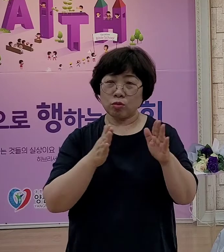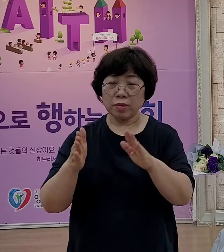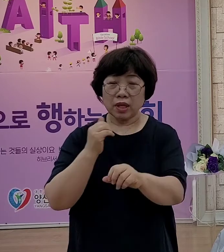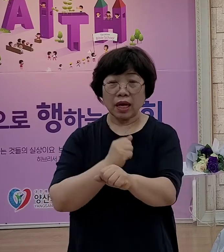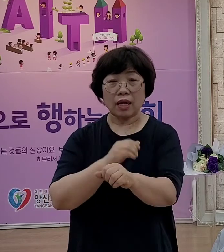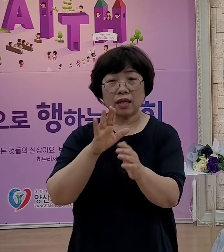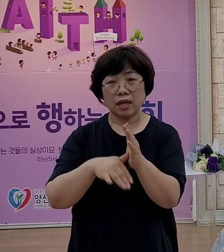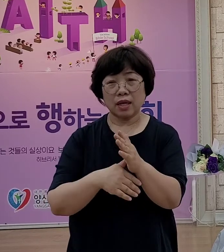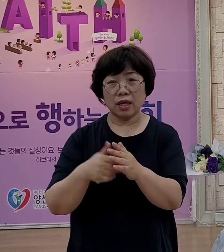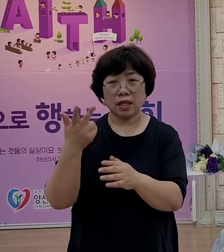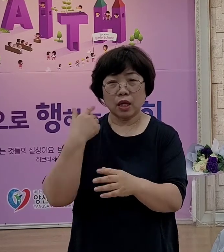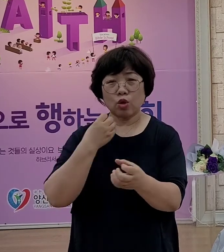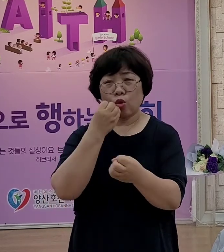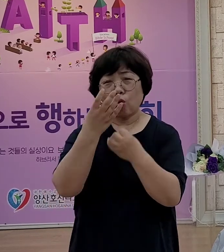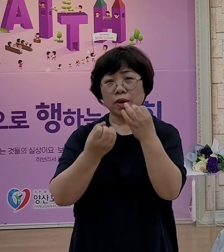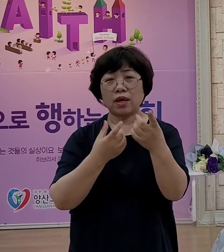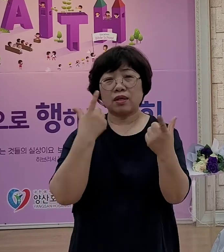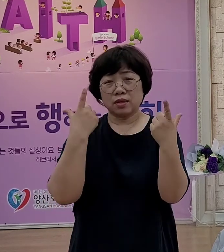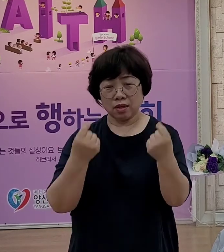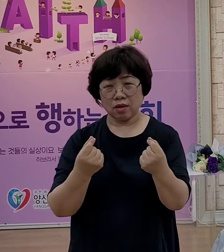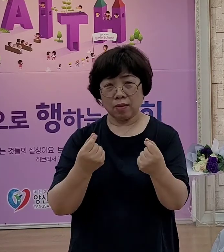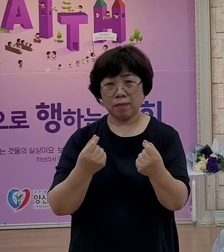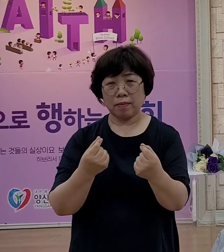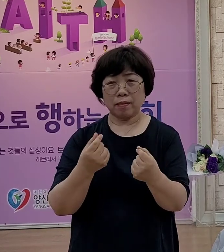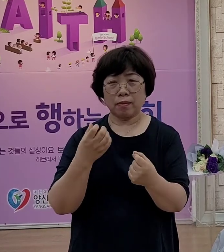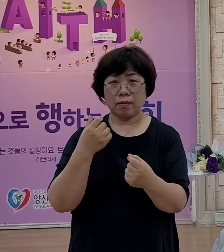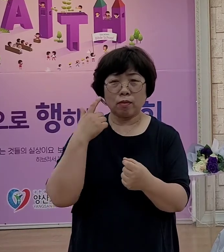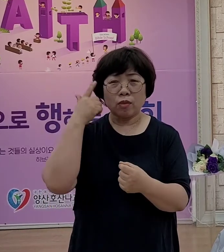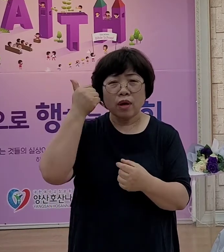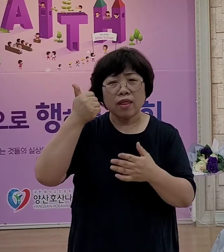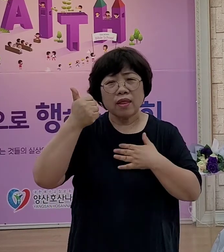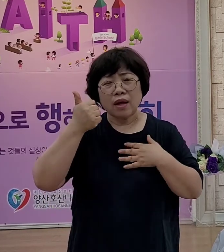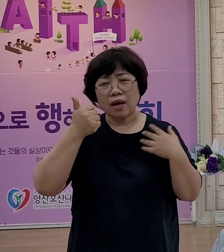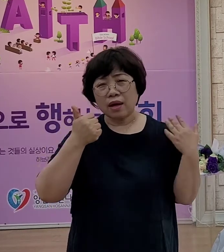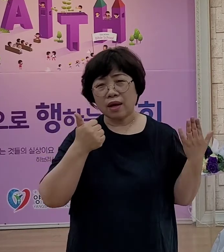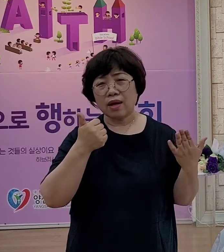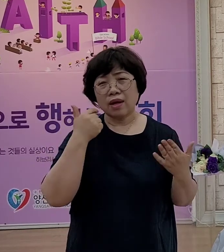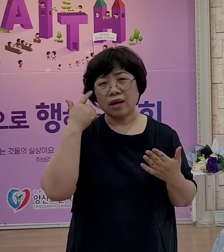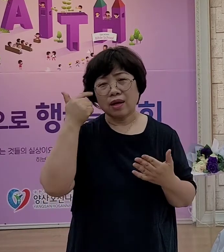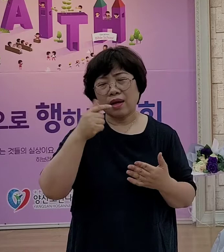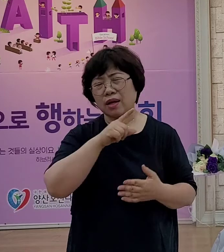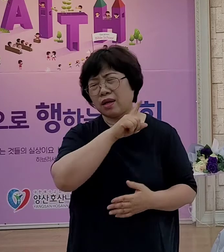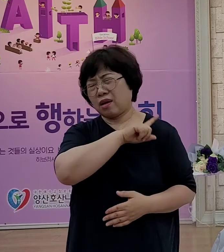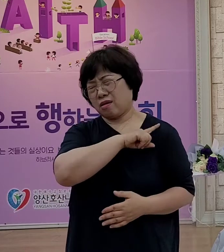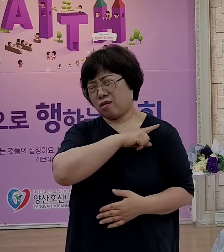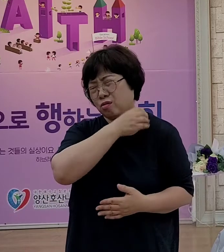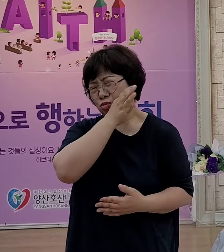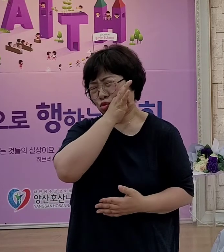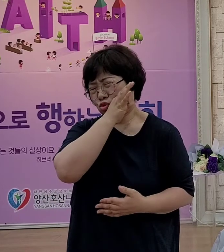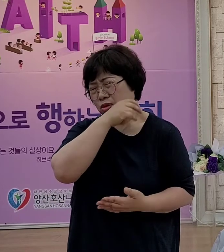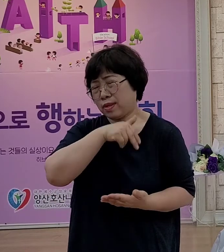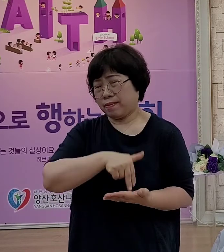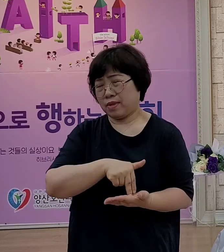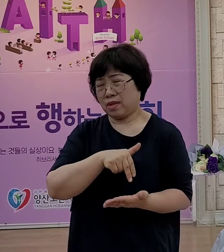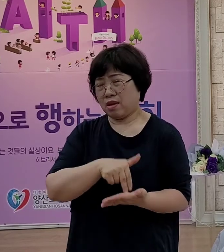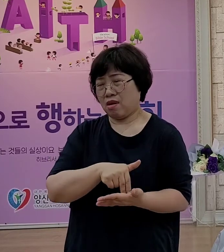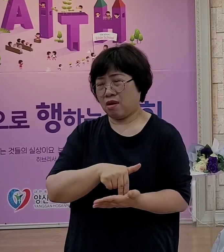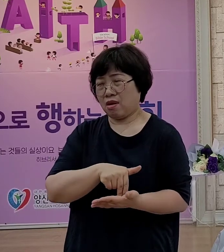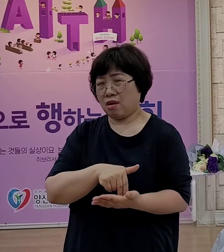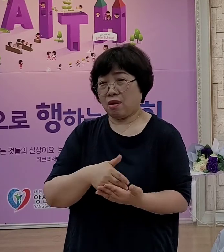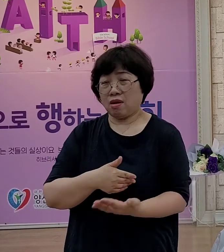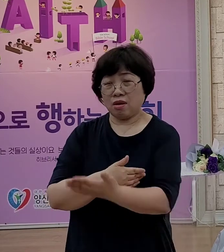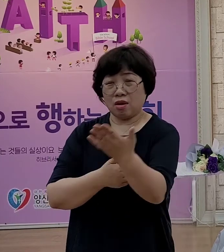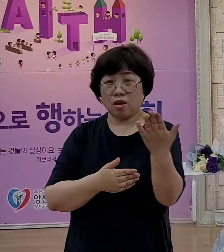제가 지난주에 고백했지 않습니까? 제가 이 자리에 서기 가장 부끄러운 존재다.